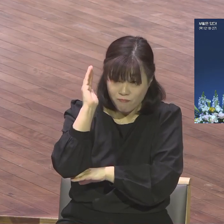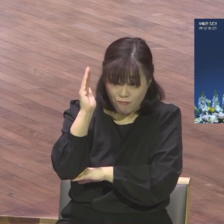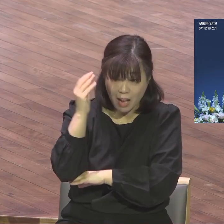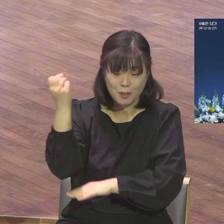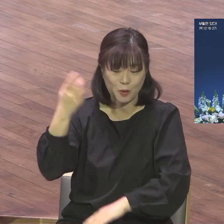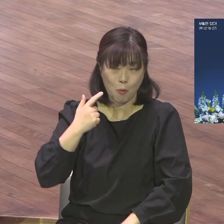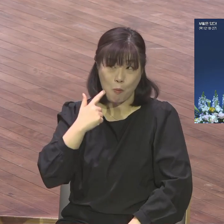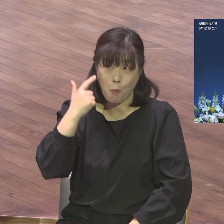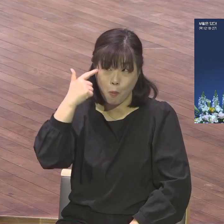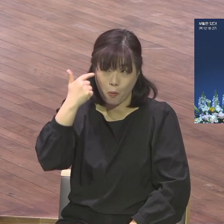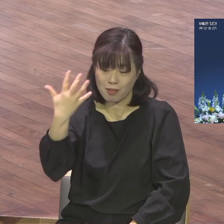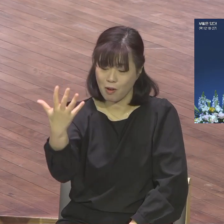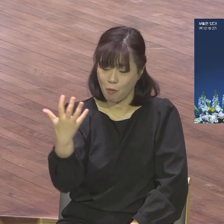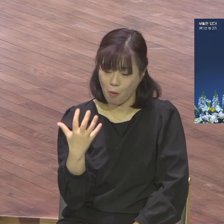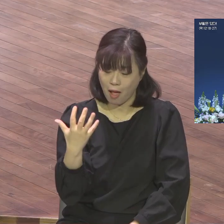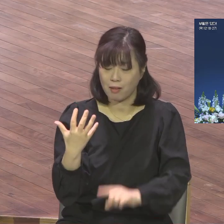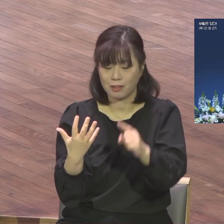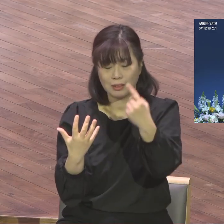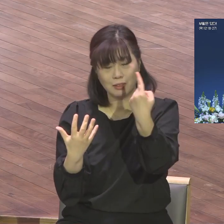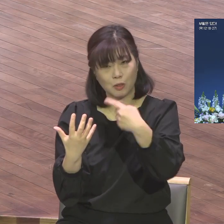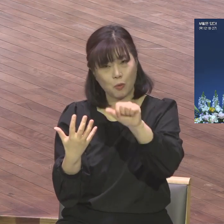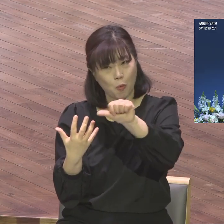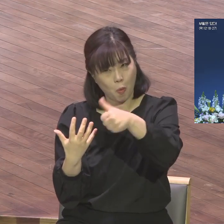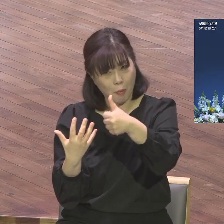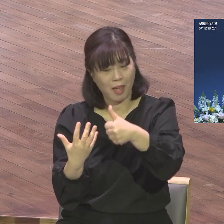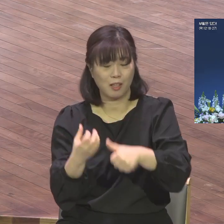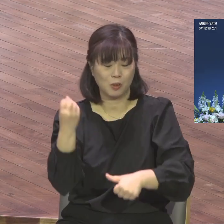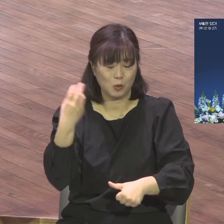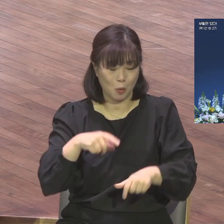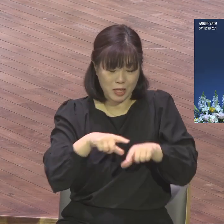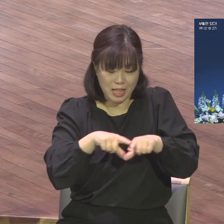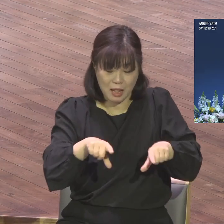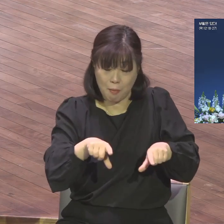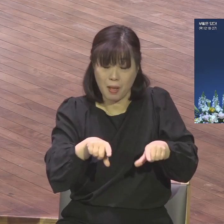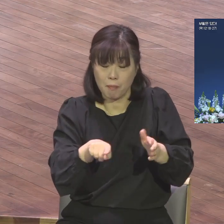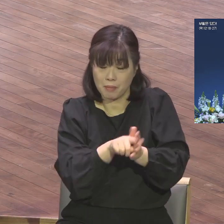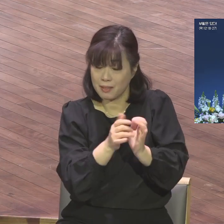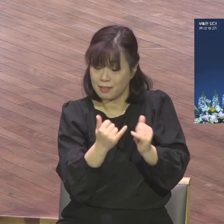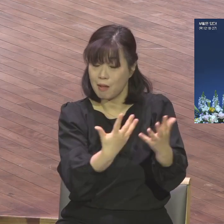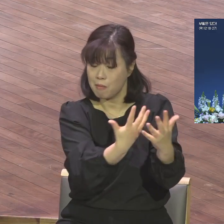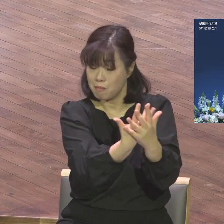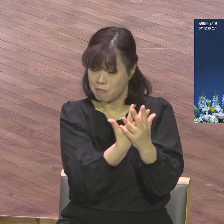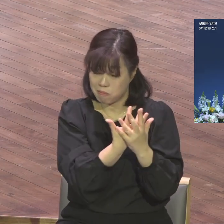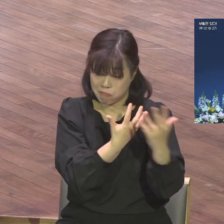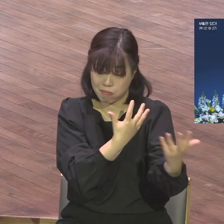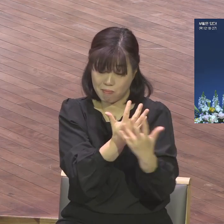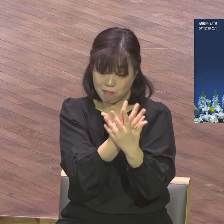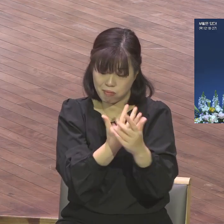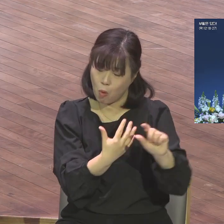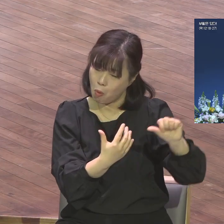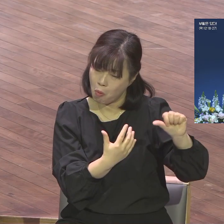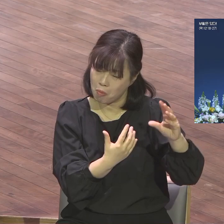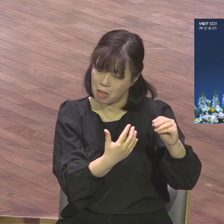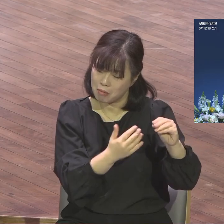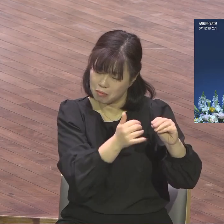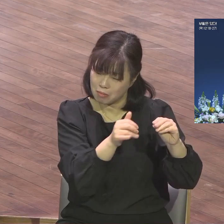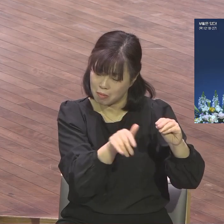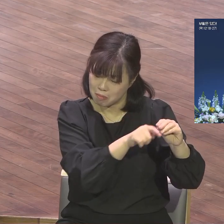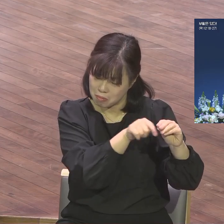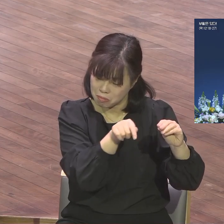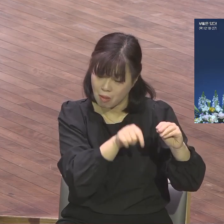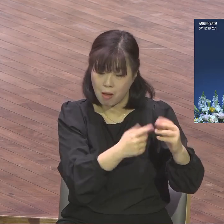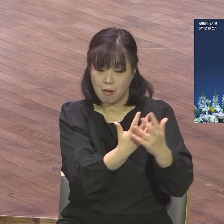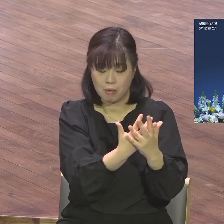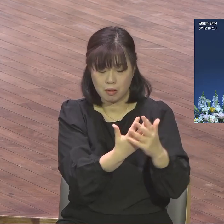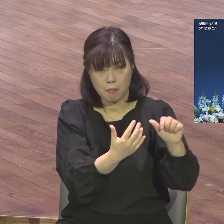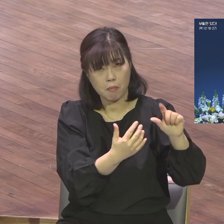목회자들만 1,500명 또 5만 명 대중 집회 마무리 잘 하고 올 수 있었습니다. 저도 이